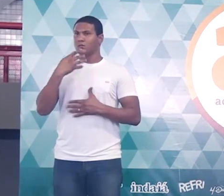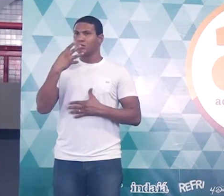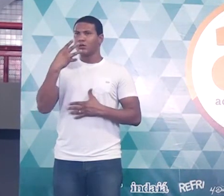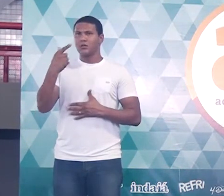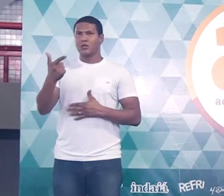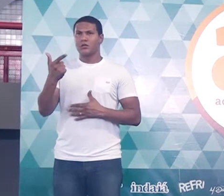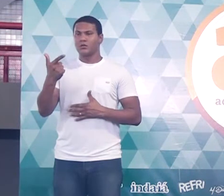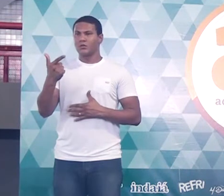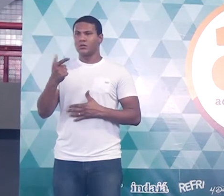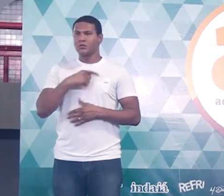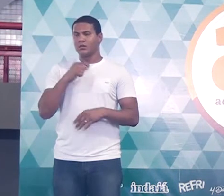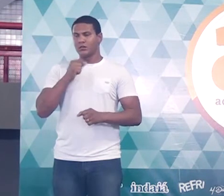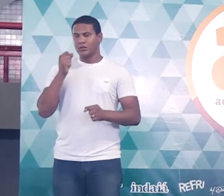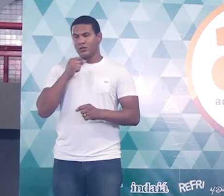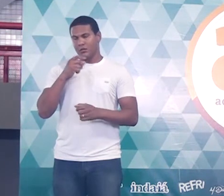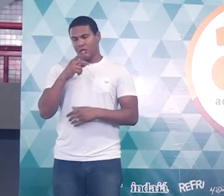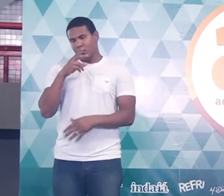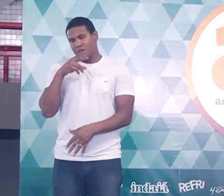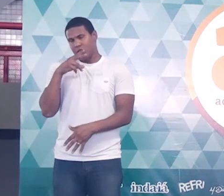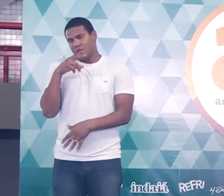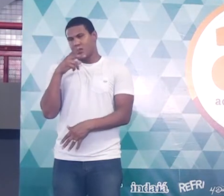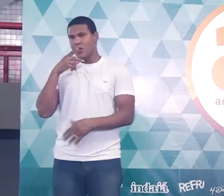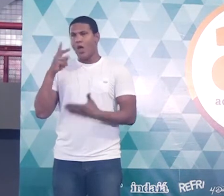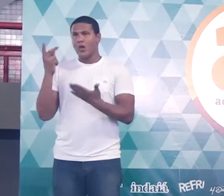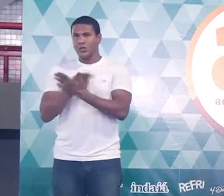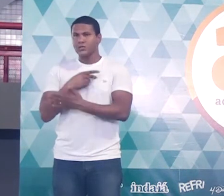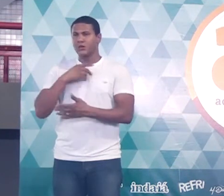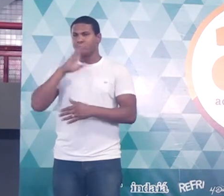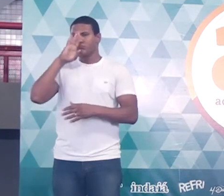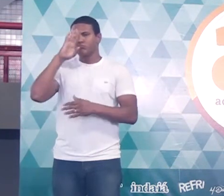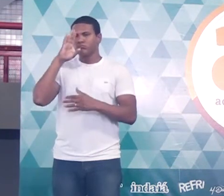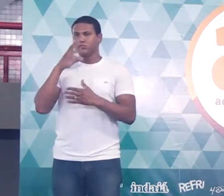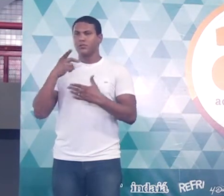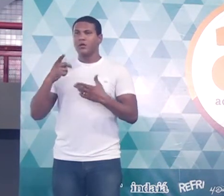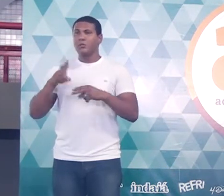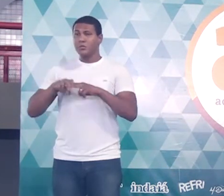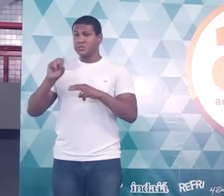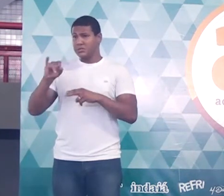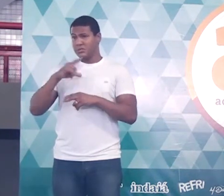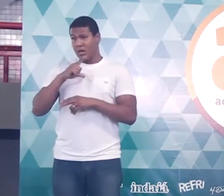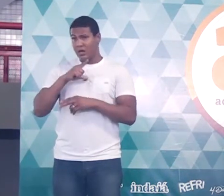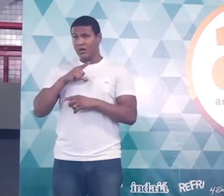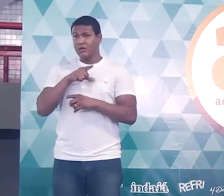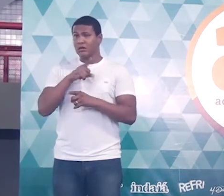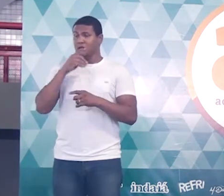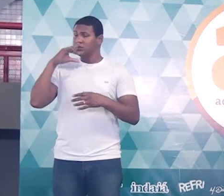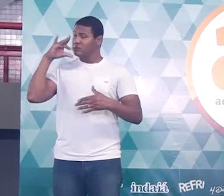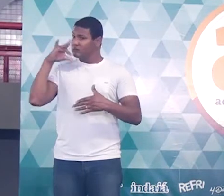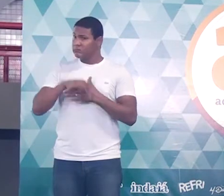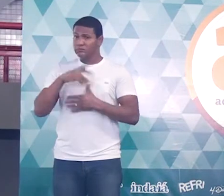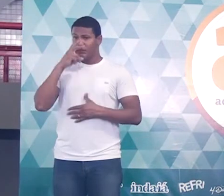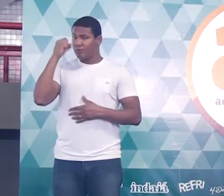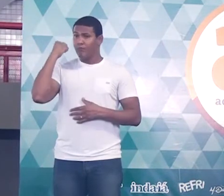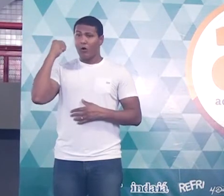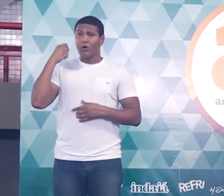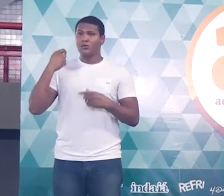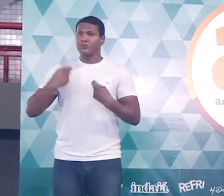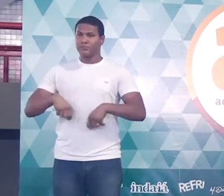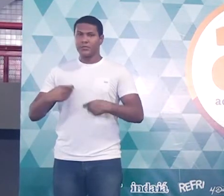Tive, inclusive, convulsão. E quando a gente tem febre muito forte e tem convulsão, você tem que